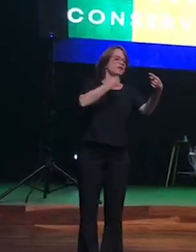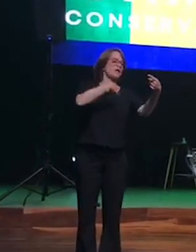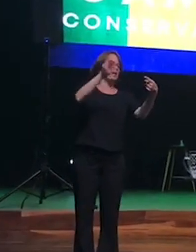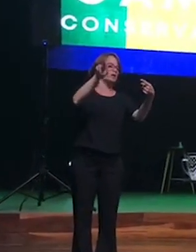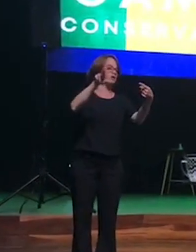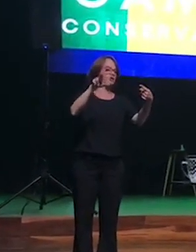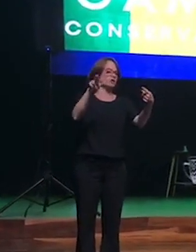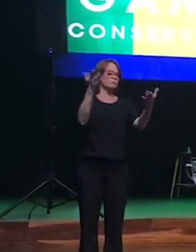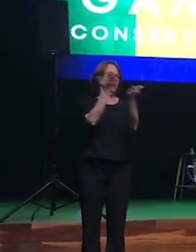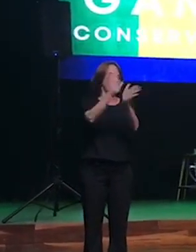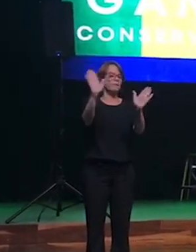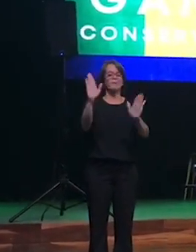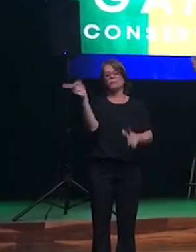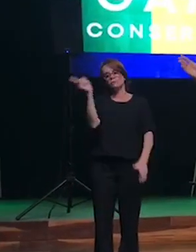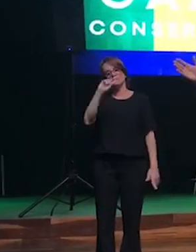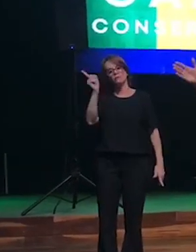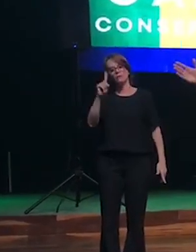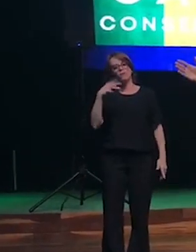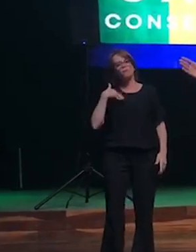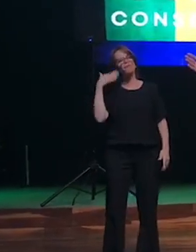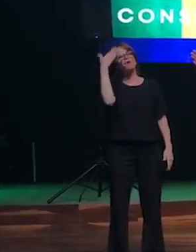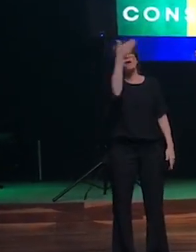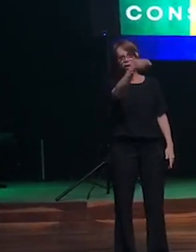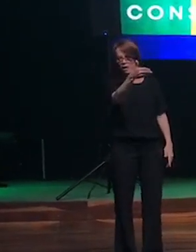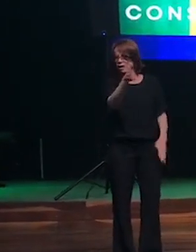deveria existir. Vai lá quem quer.